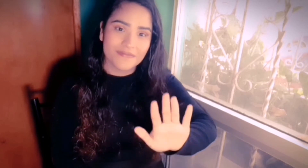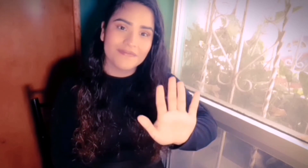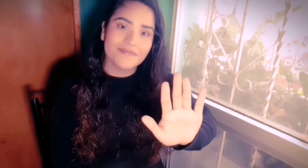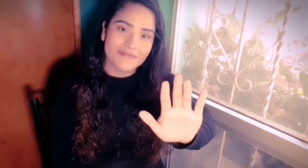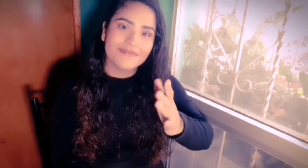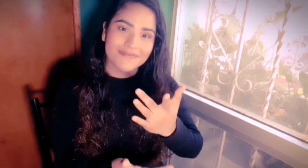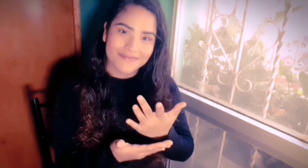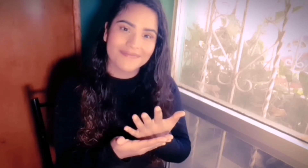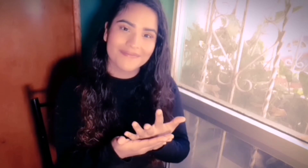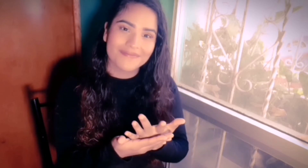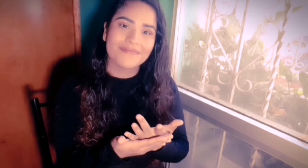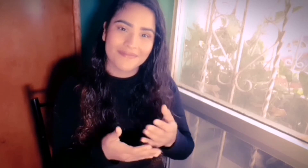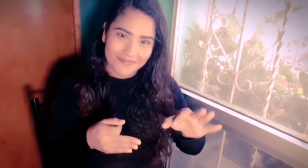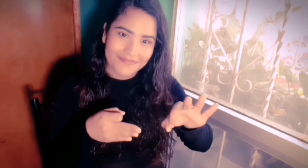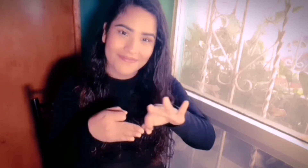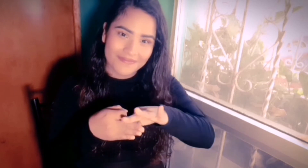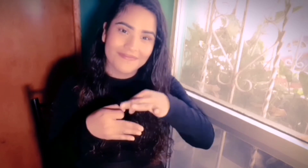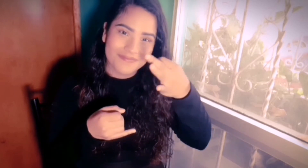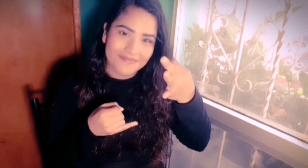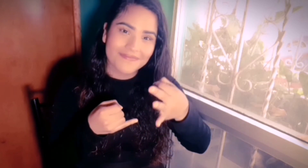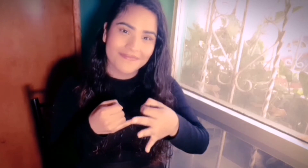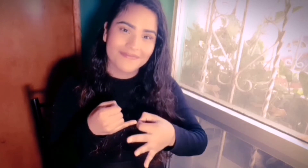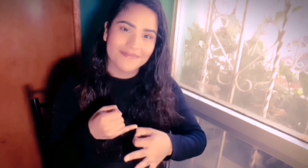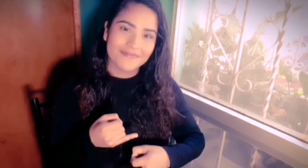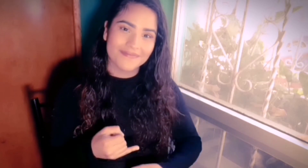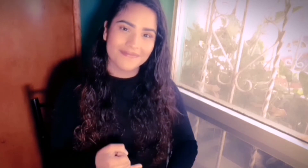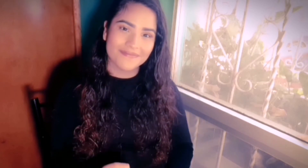solo queda un poco más.